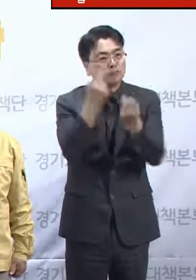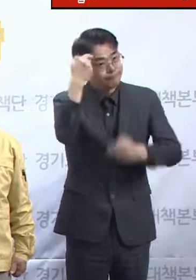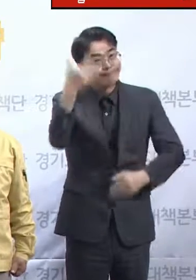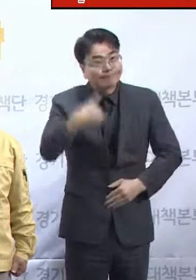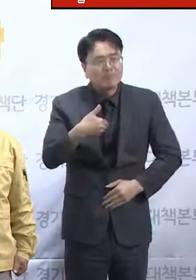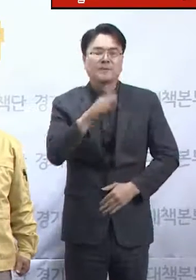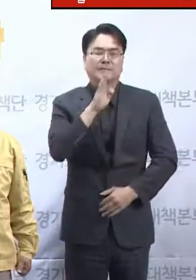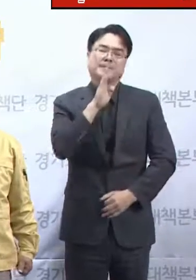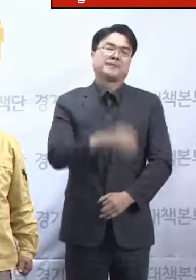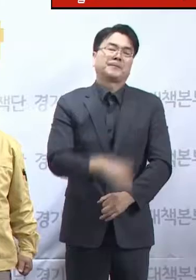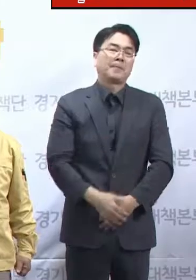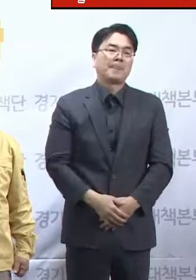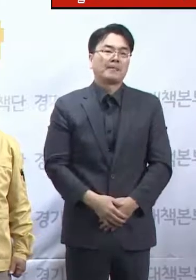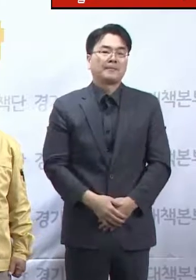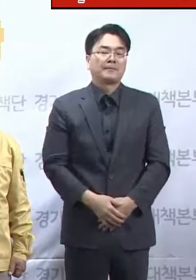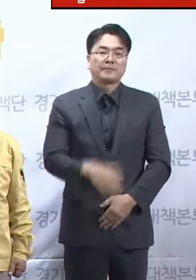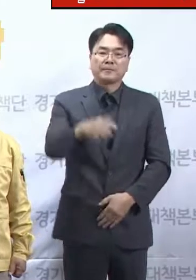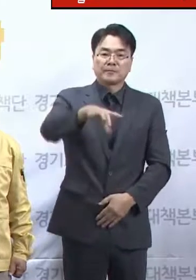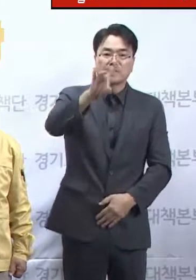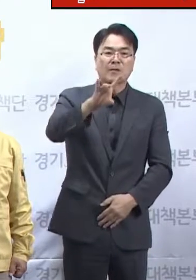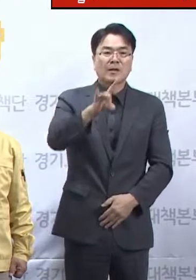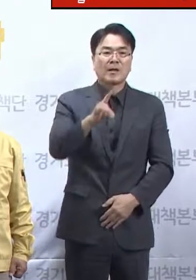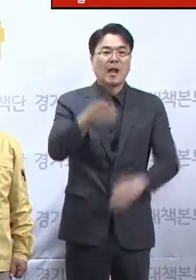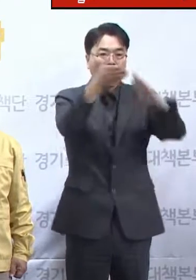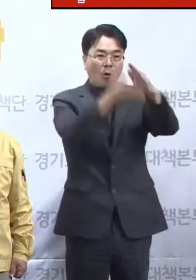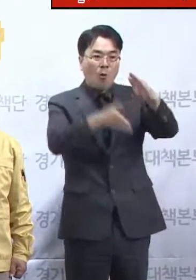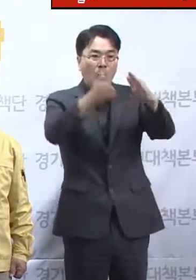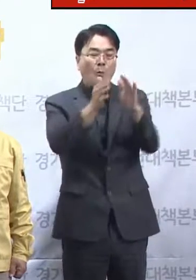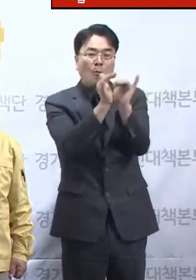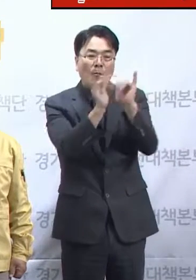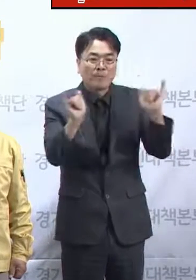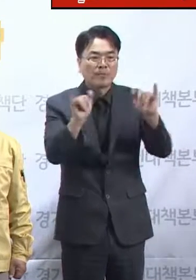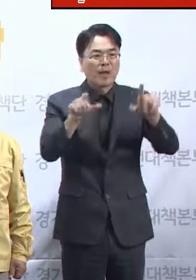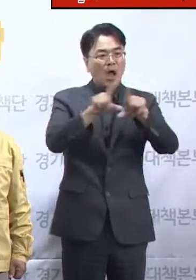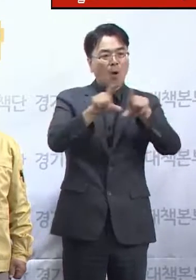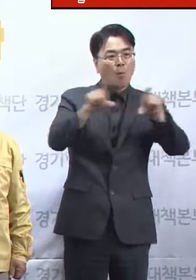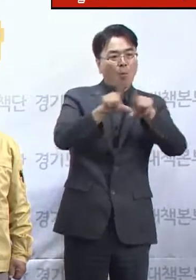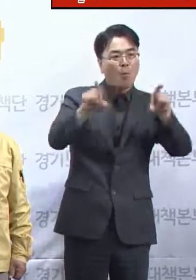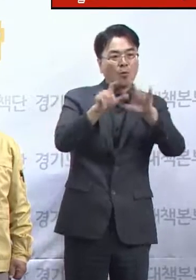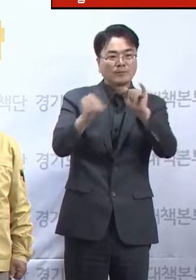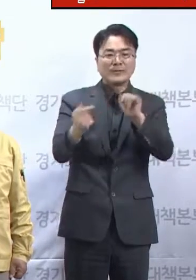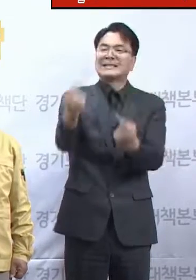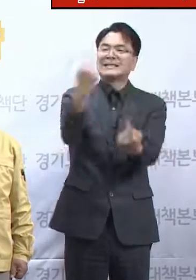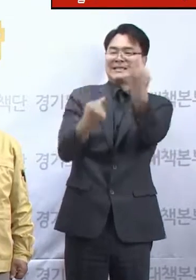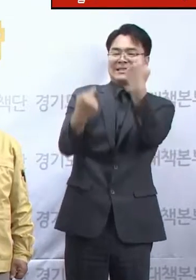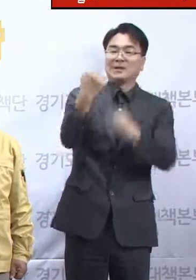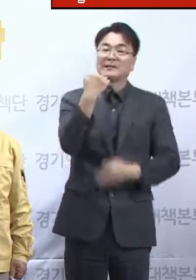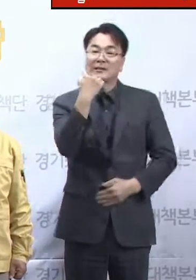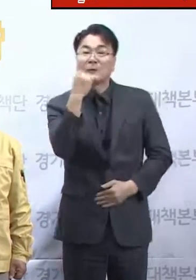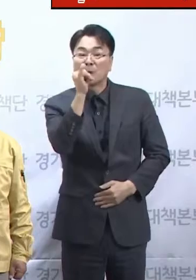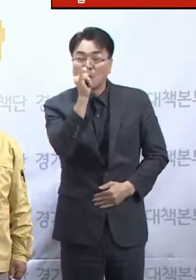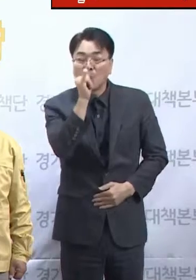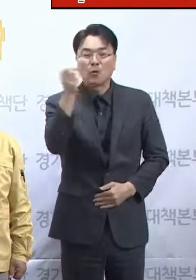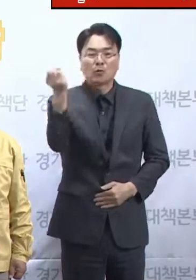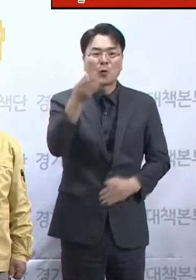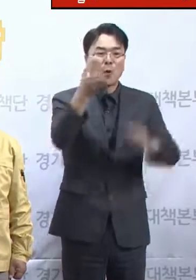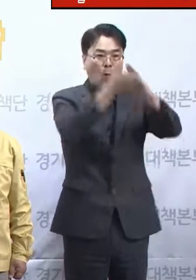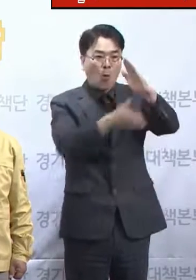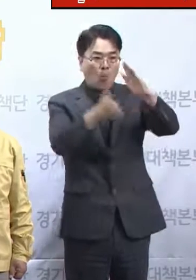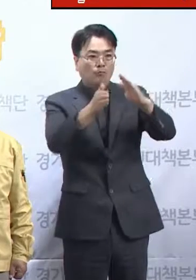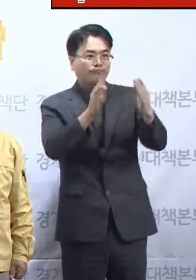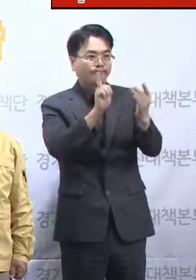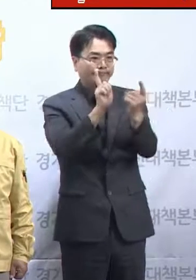해주셨는데요. 일단은 우리 공무원들이나 또 일반 신고를 기다릴 수도 있겠고 공무원들의 현장 단속도